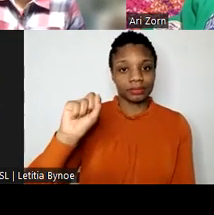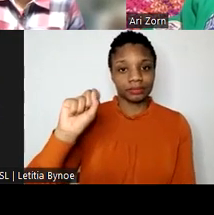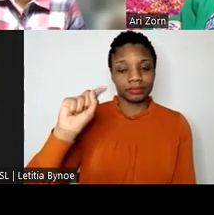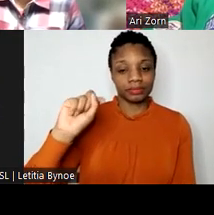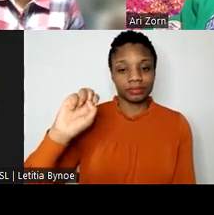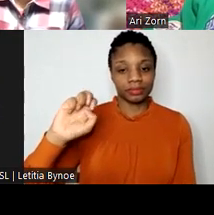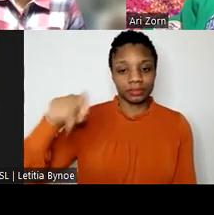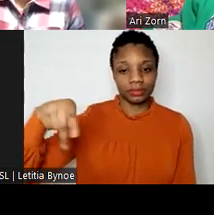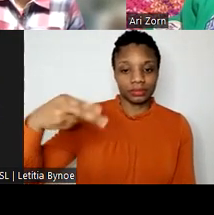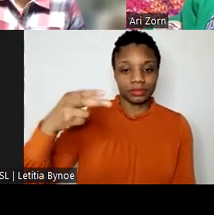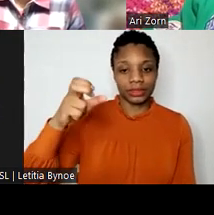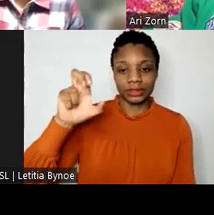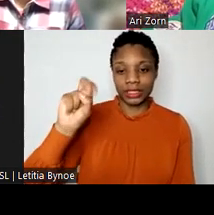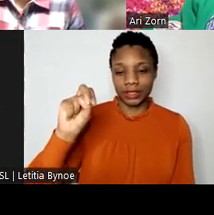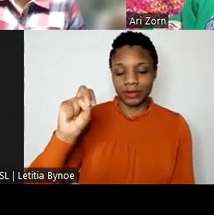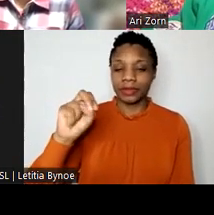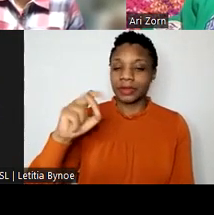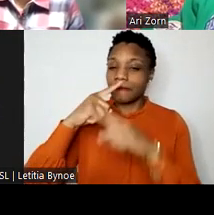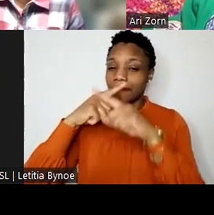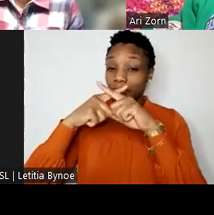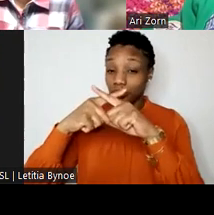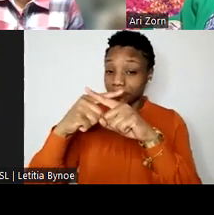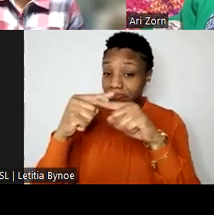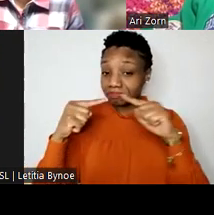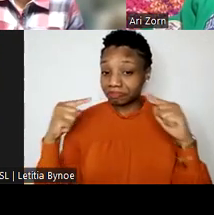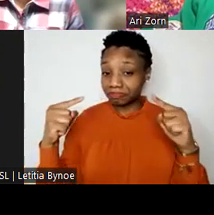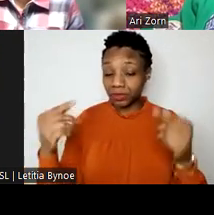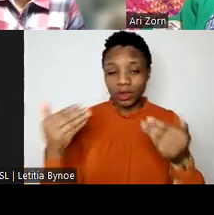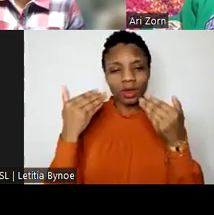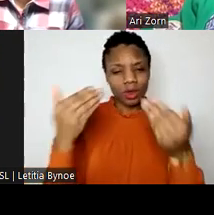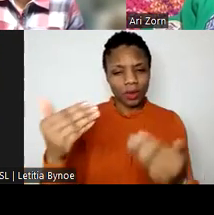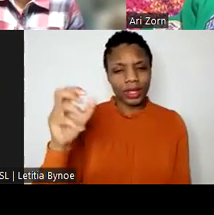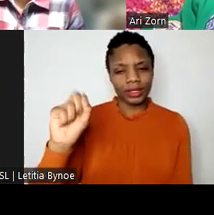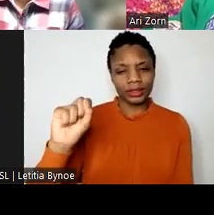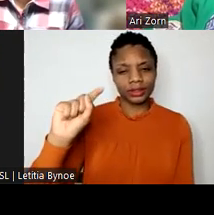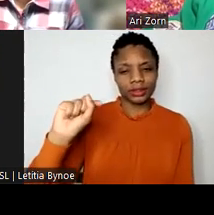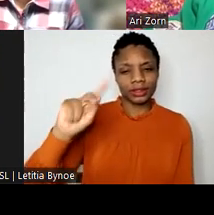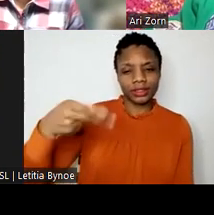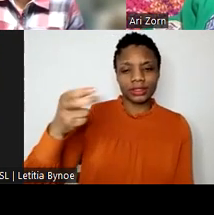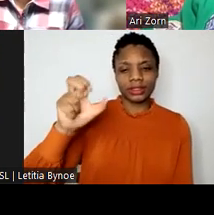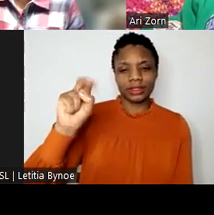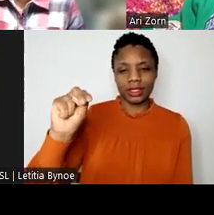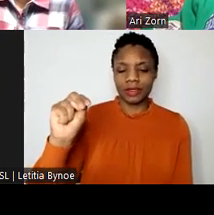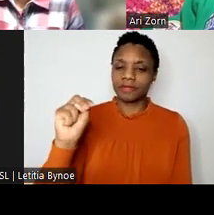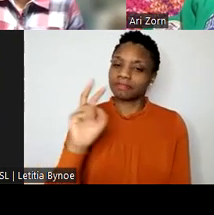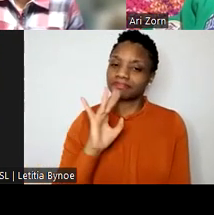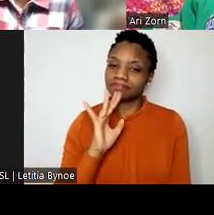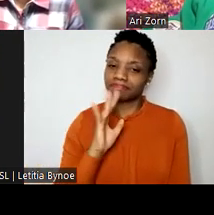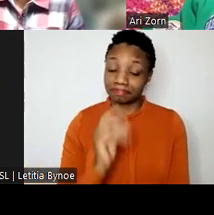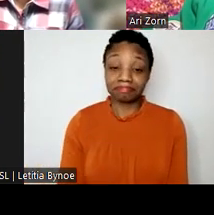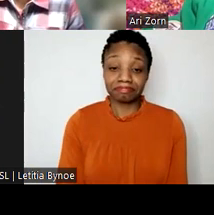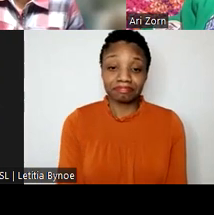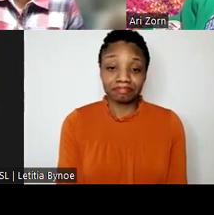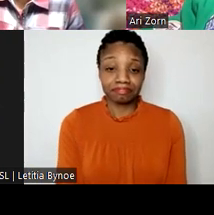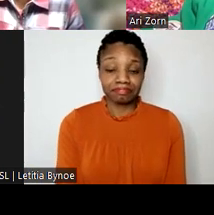de capecod que están buscando apartamentos a bajo costo o eh ubicaciones con